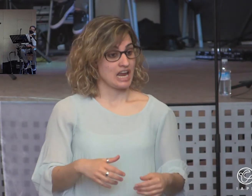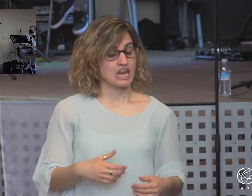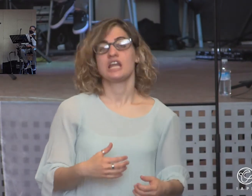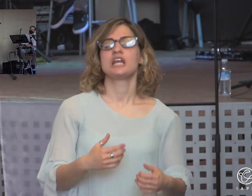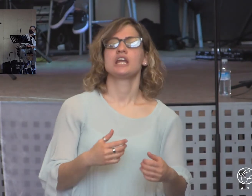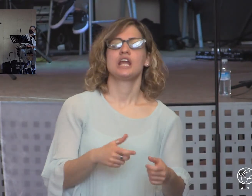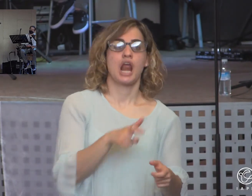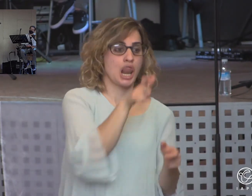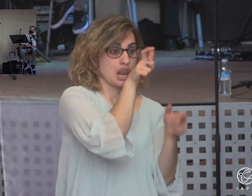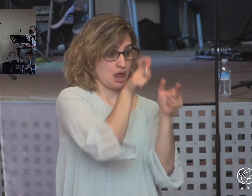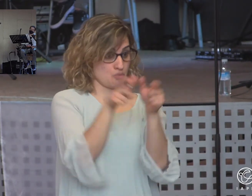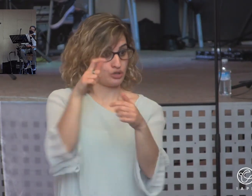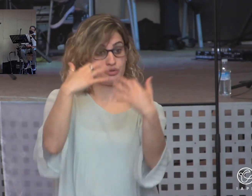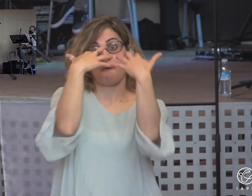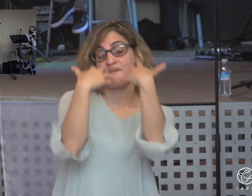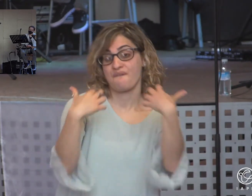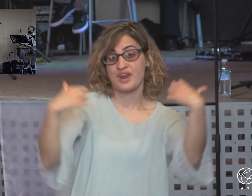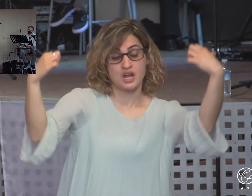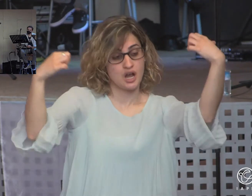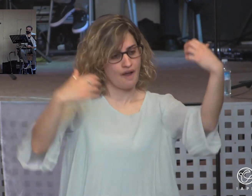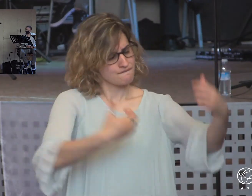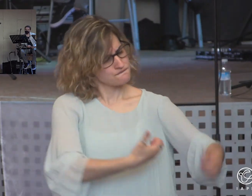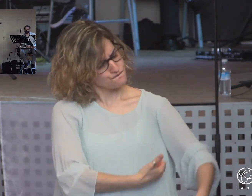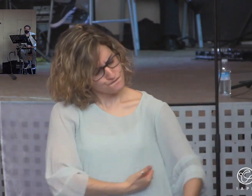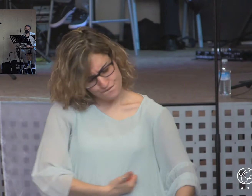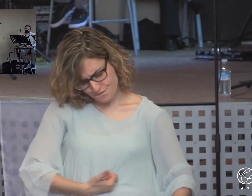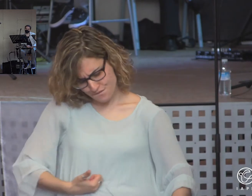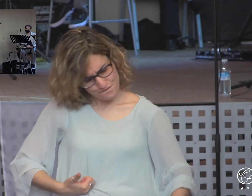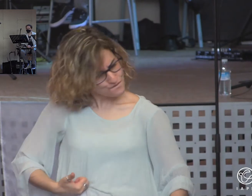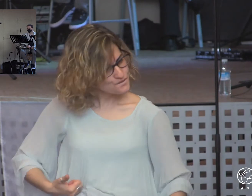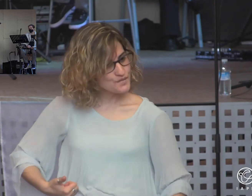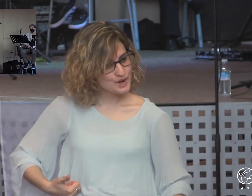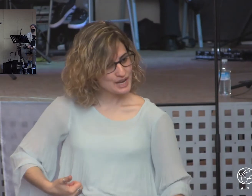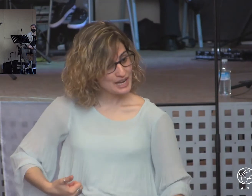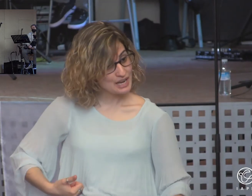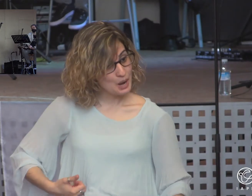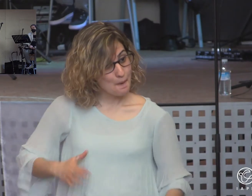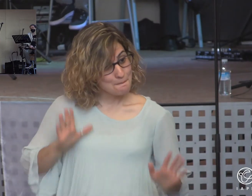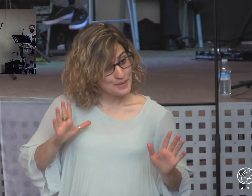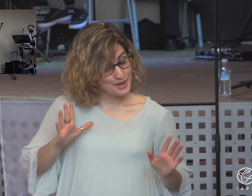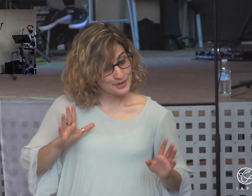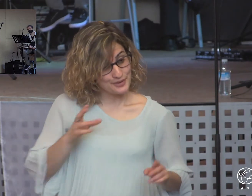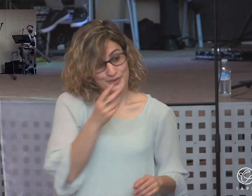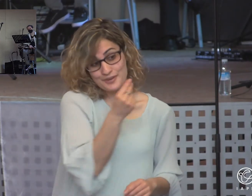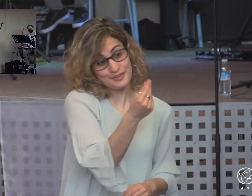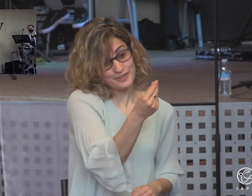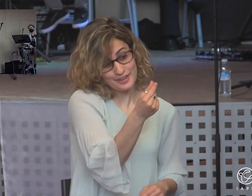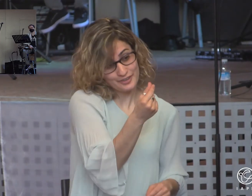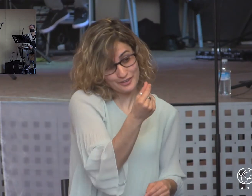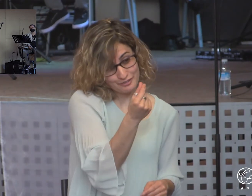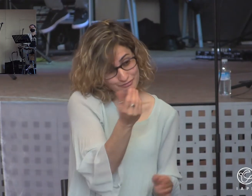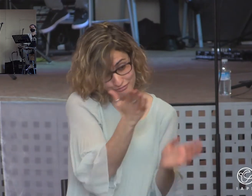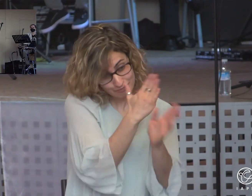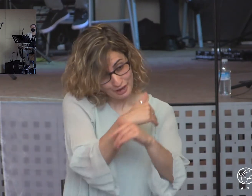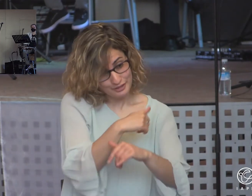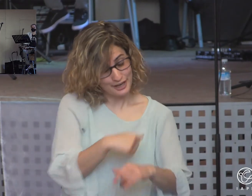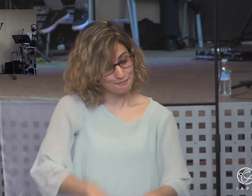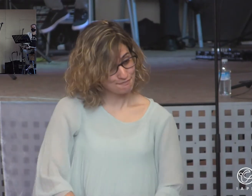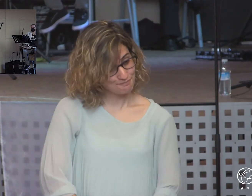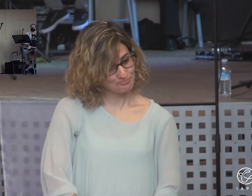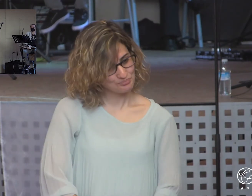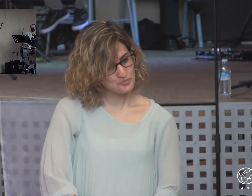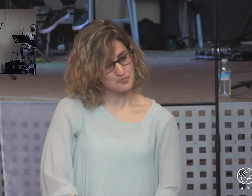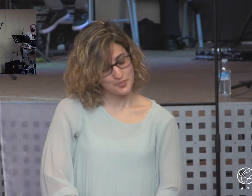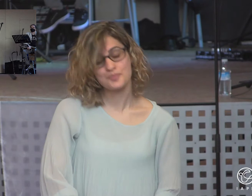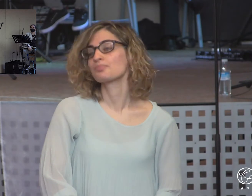pues tenían 200 denarios para dar de comer a la multitud. Aquello no alcanzaba, ni llegaba,